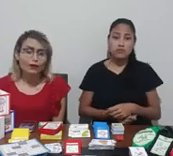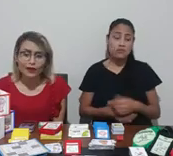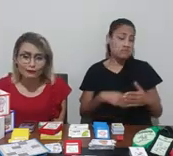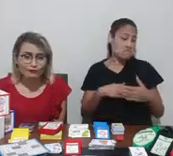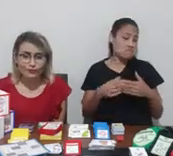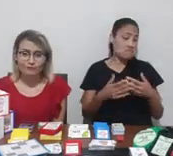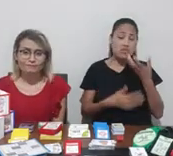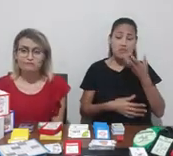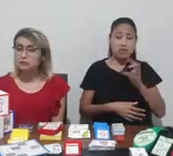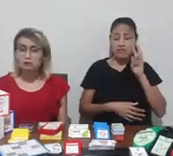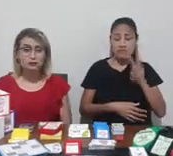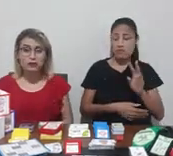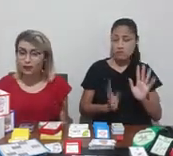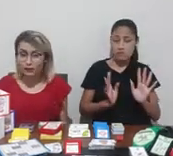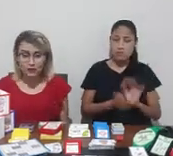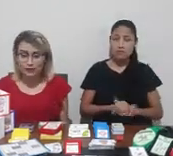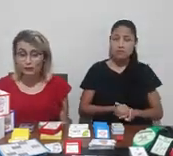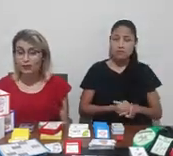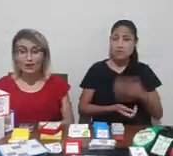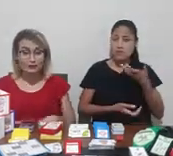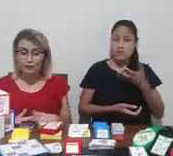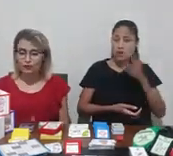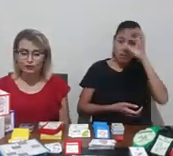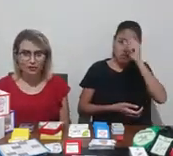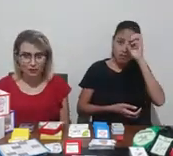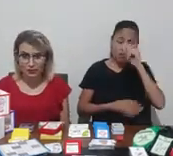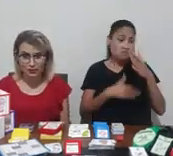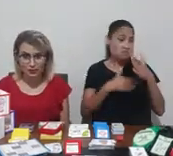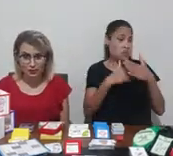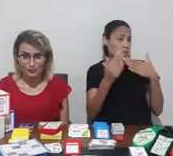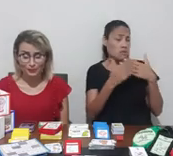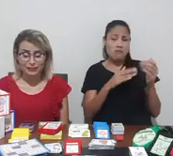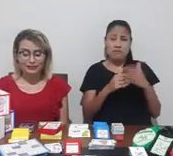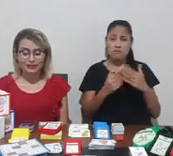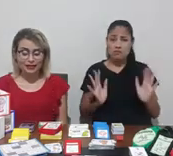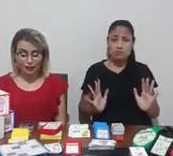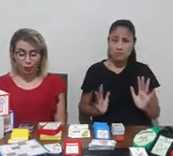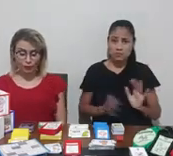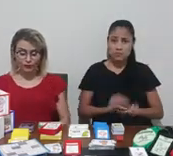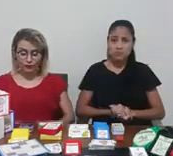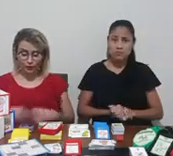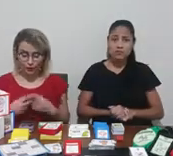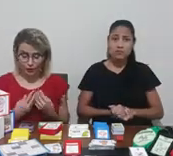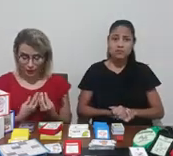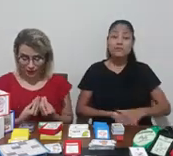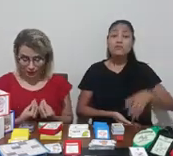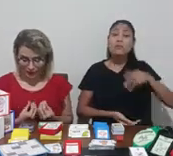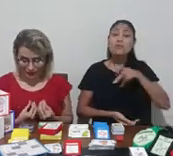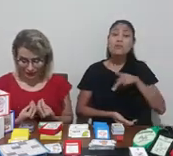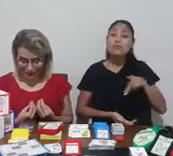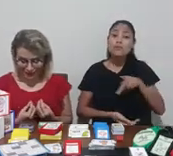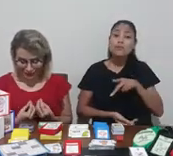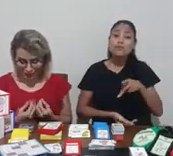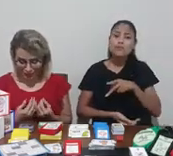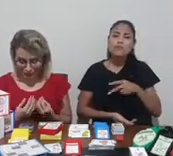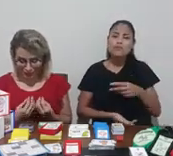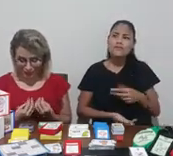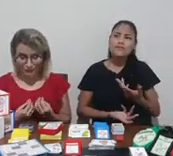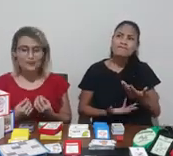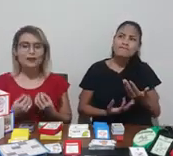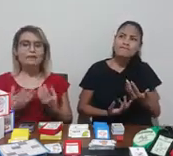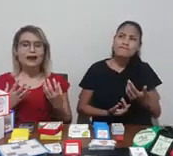não quero ver. Não quero aprender, não quero saber o que você está me dizendo, né? E o professor não tinha essa